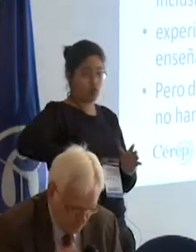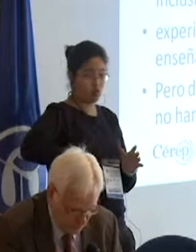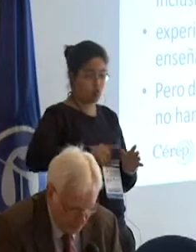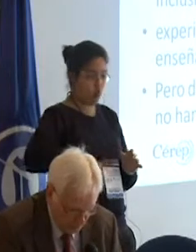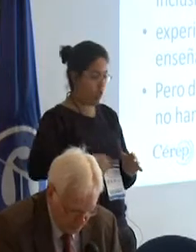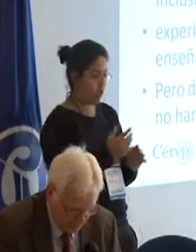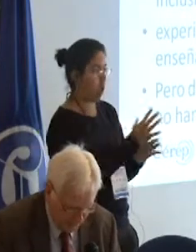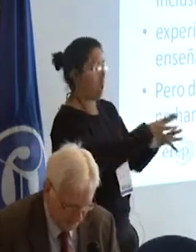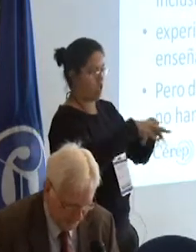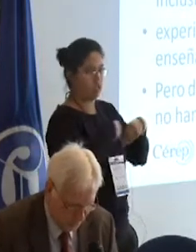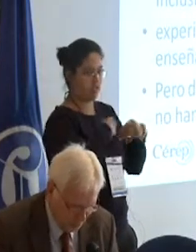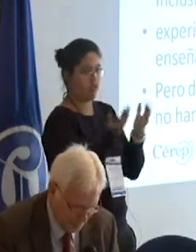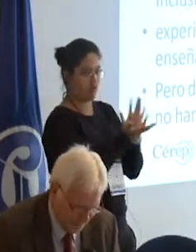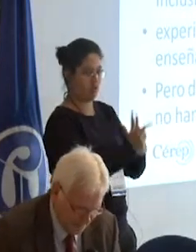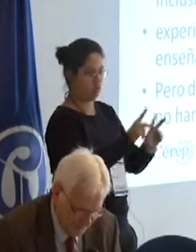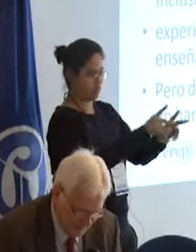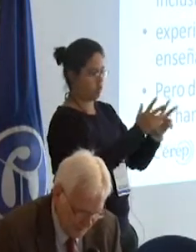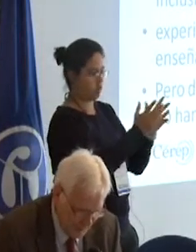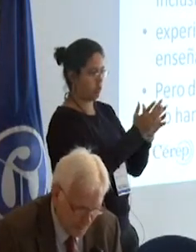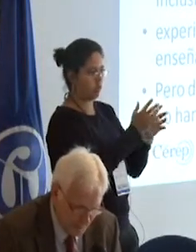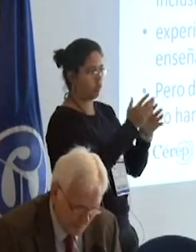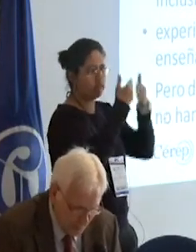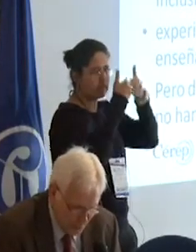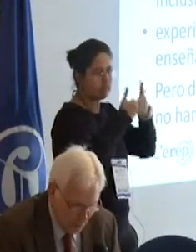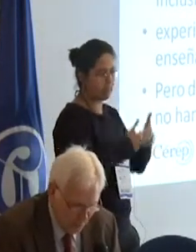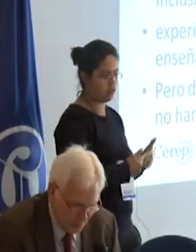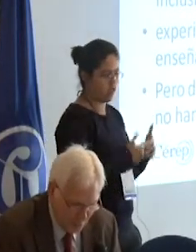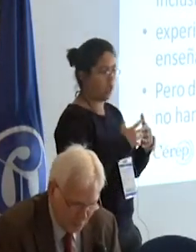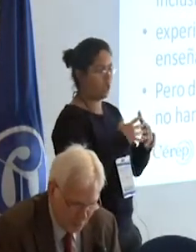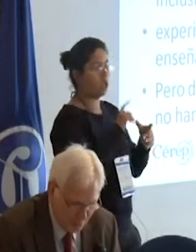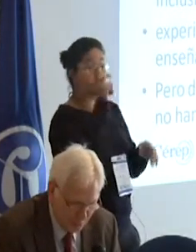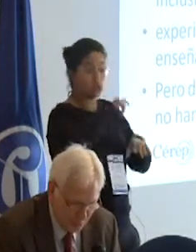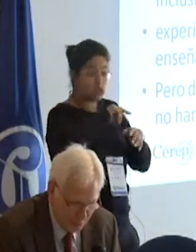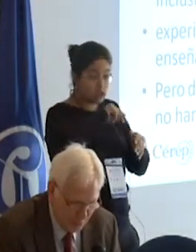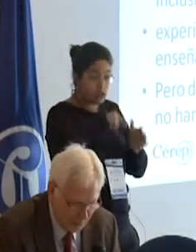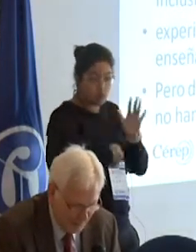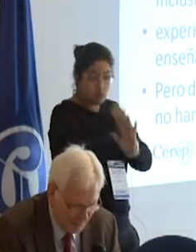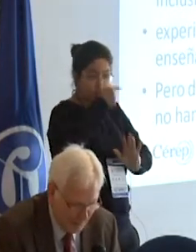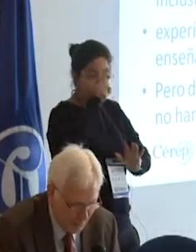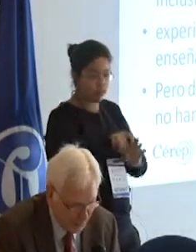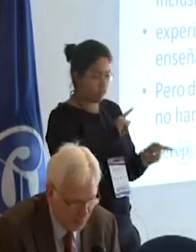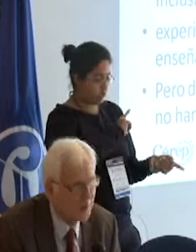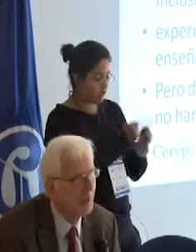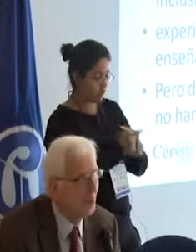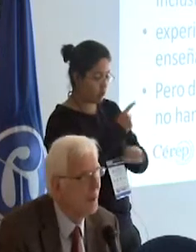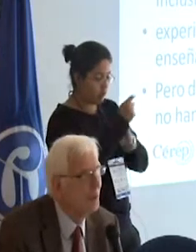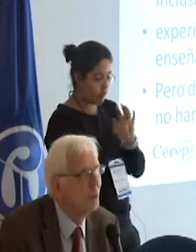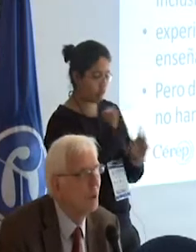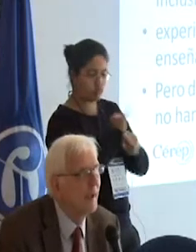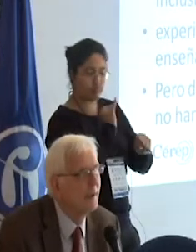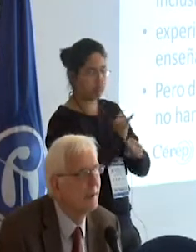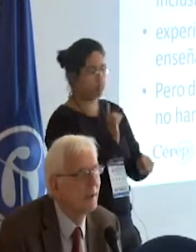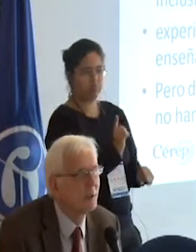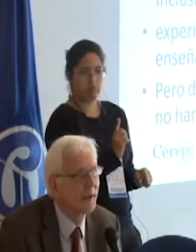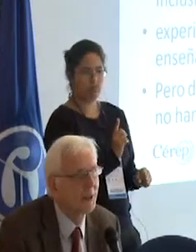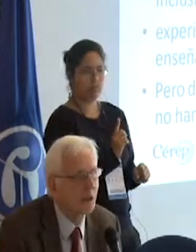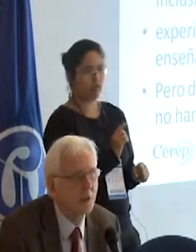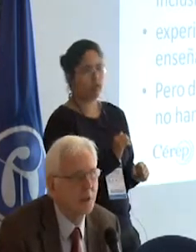cambiar la enseñanza. Bueno, tengo muchas frases, no voy a citarlas todas. Una profesora de historia y geografía dice, por